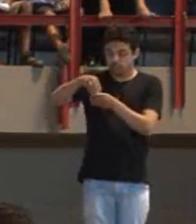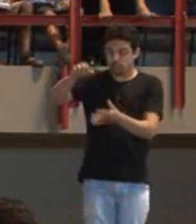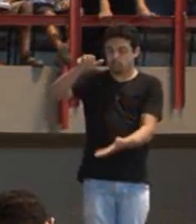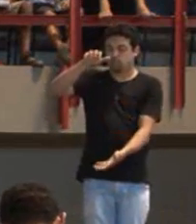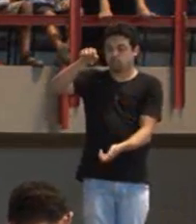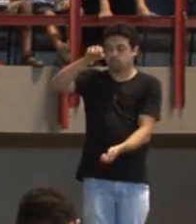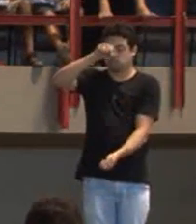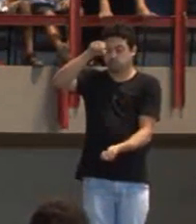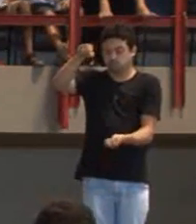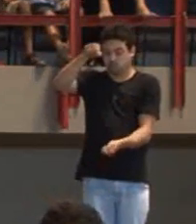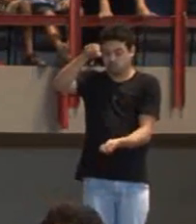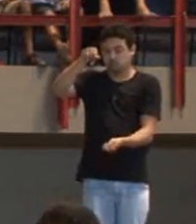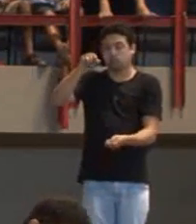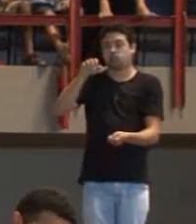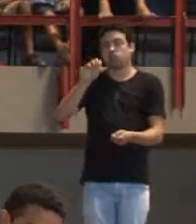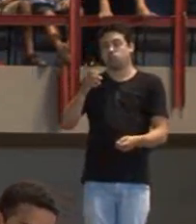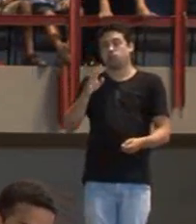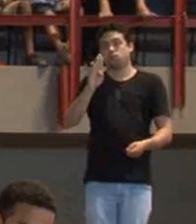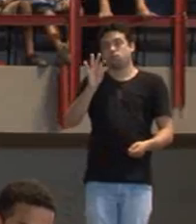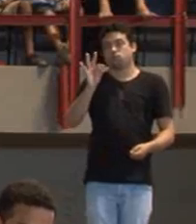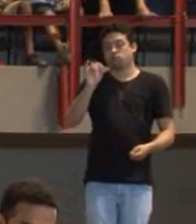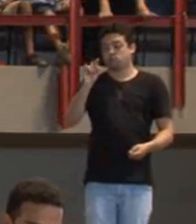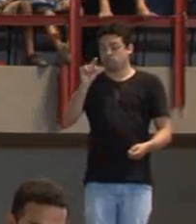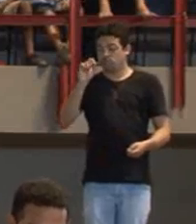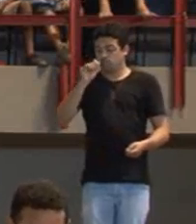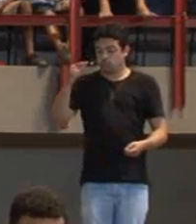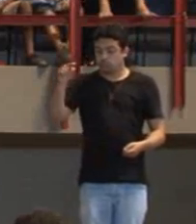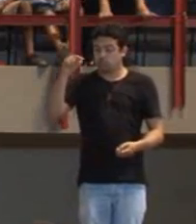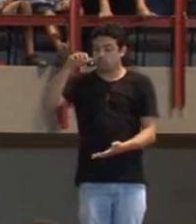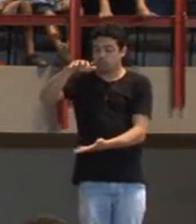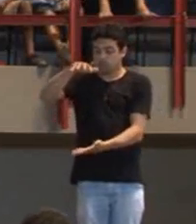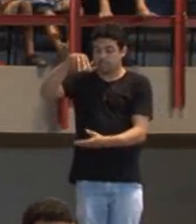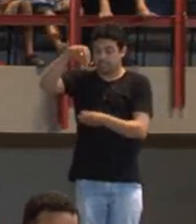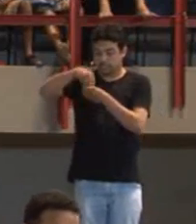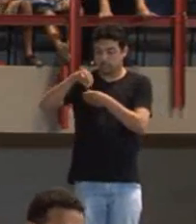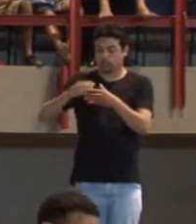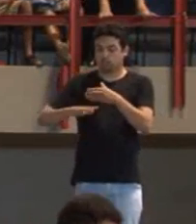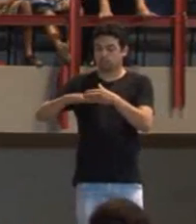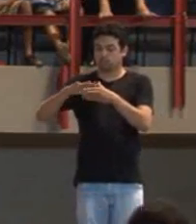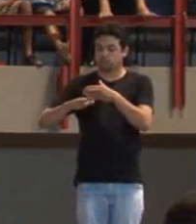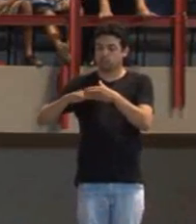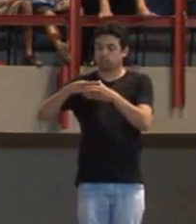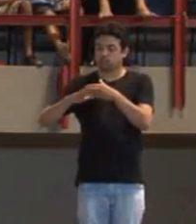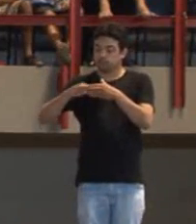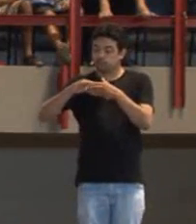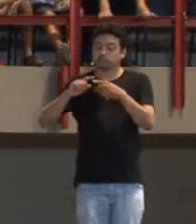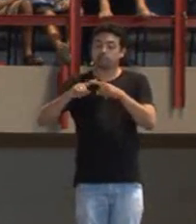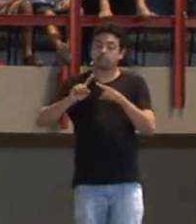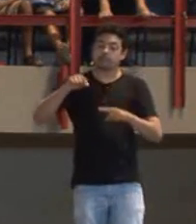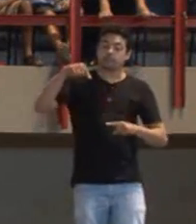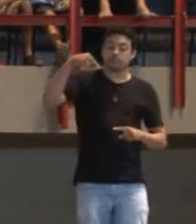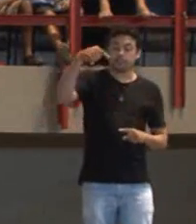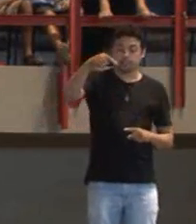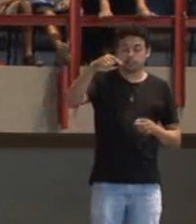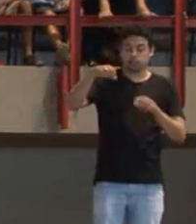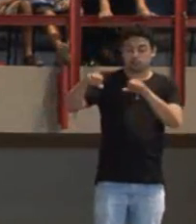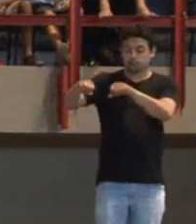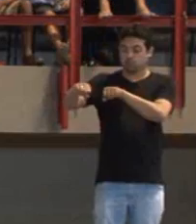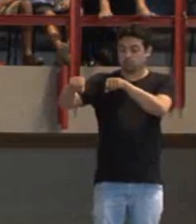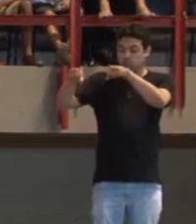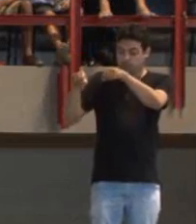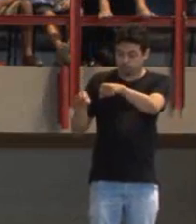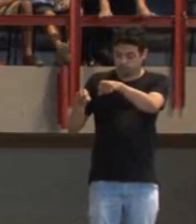bujão ou botijão, como você queira dizer, ele está na forma líquida, certo? Depois que você abre a válvula